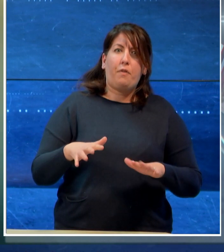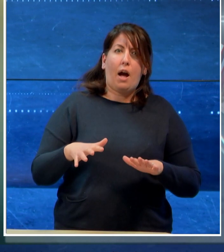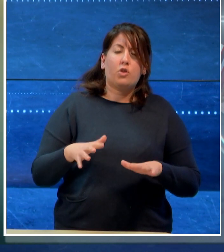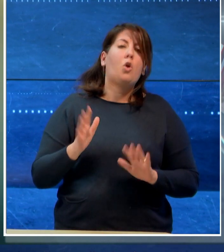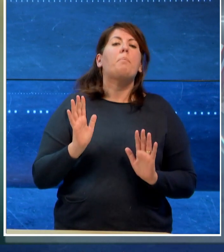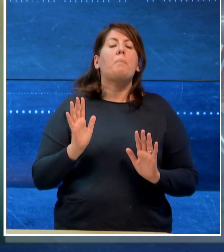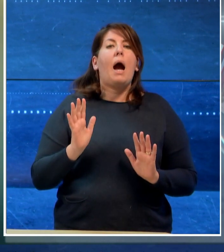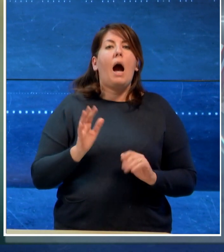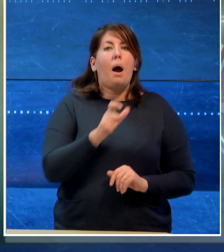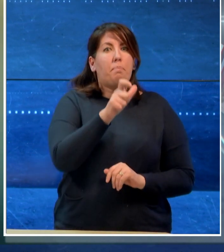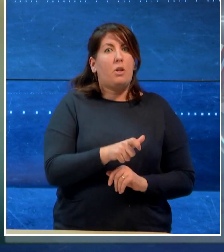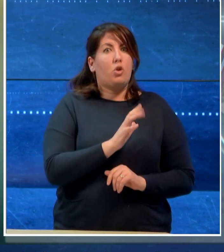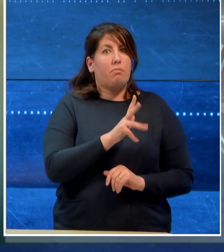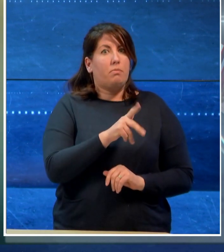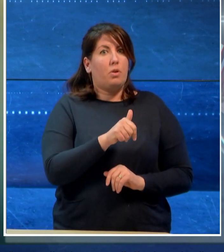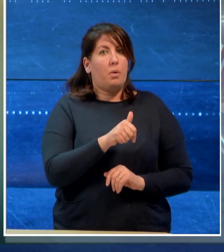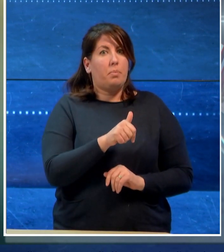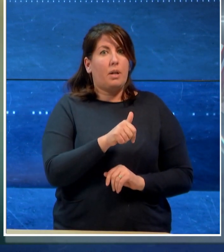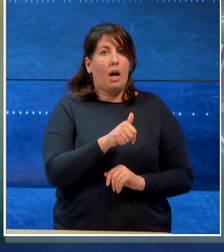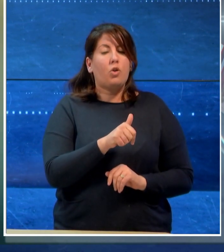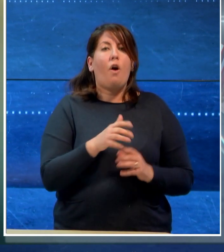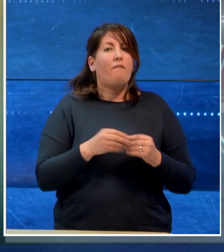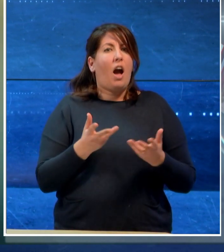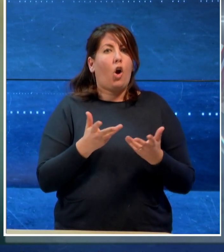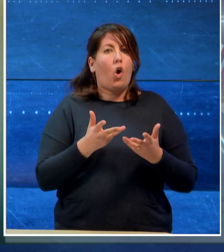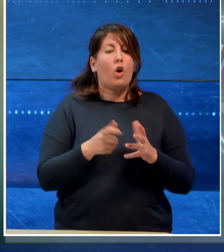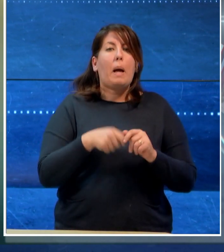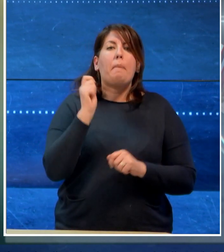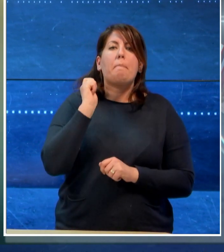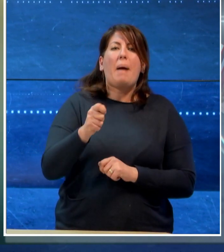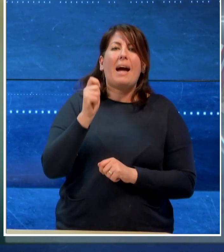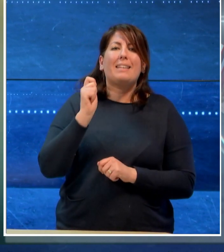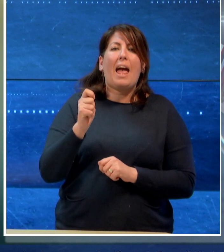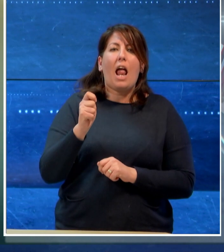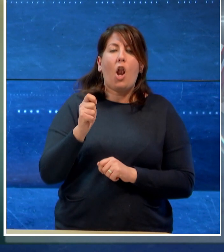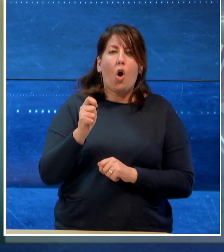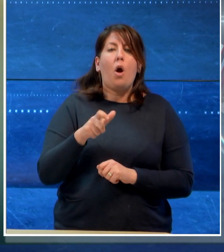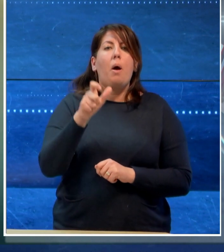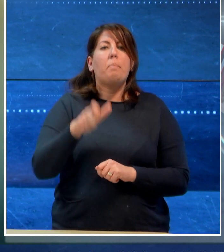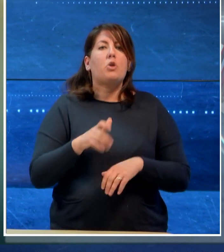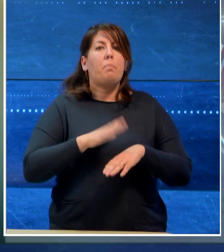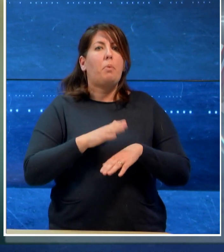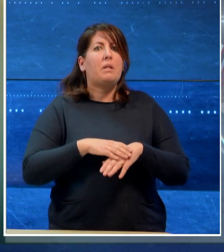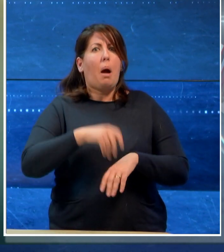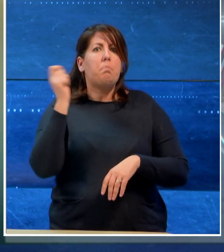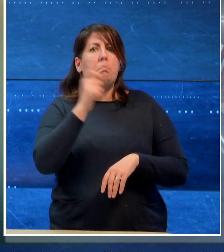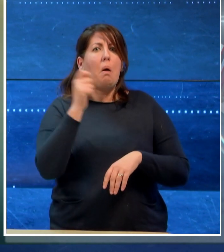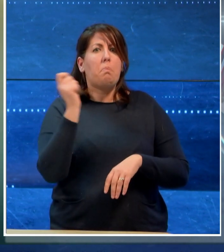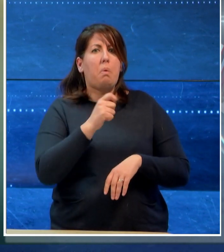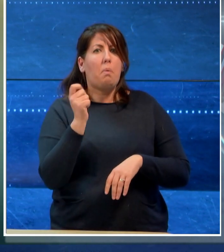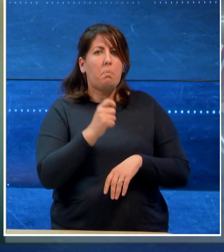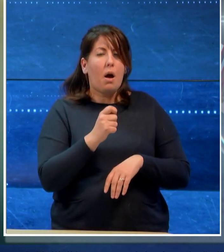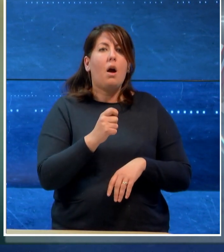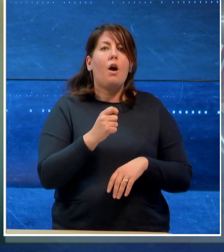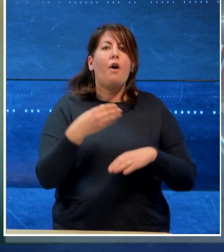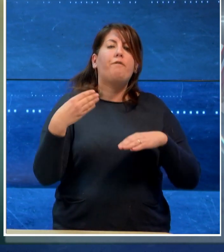rapinatore armato di martello e il titolare dell'attività commerciale rimasto ferito al